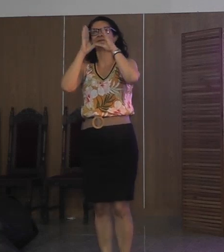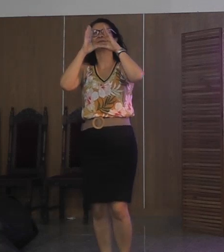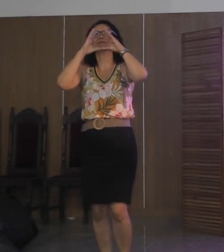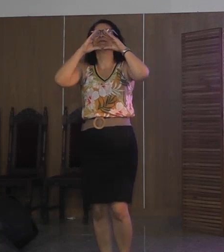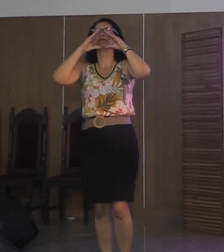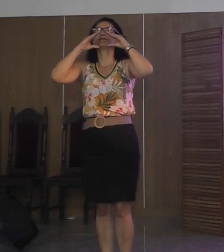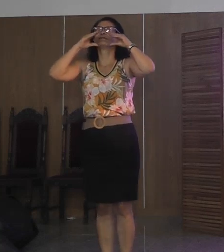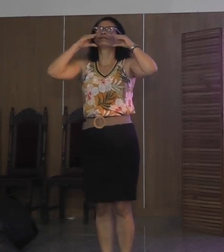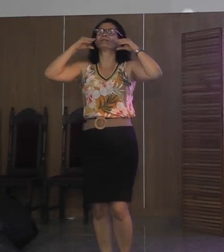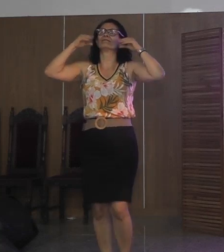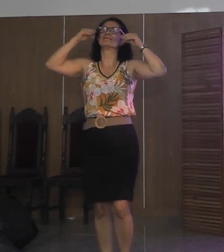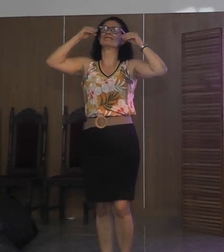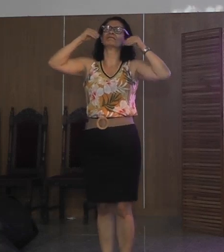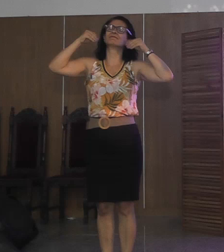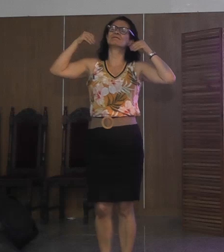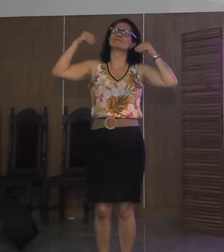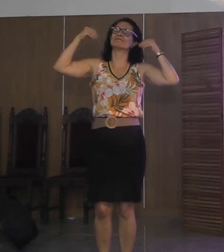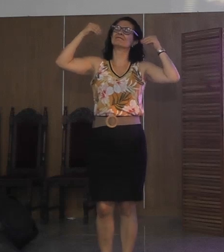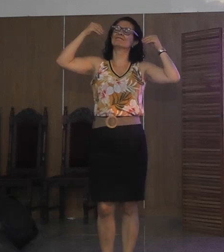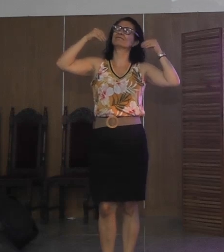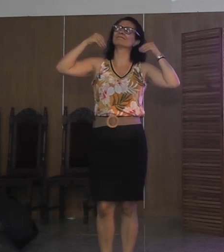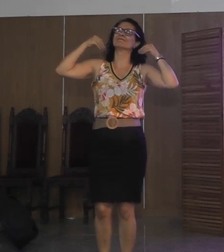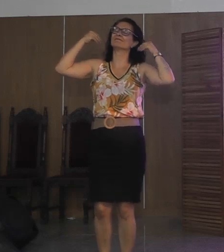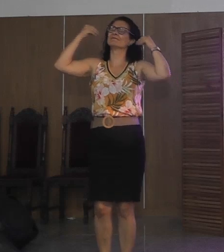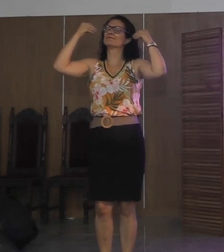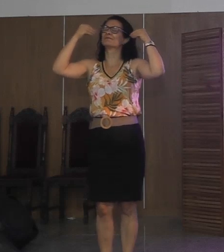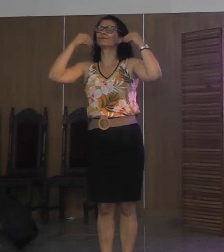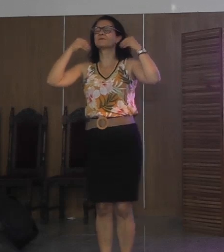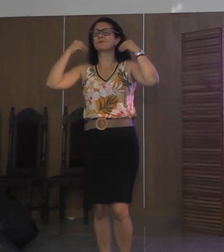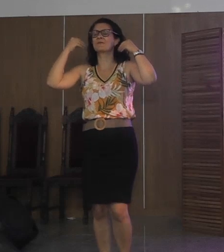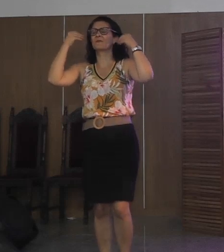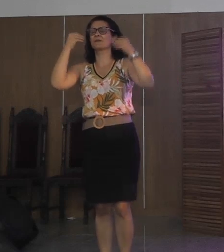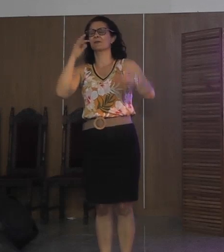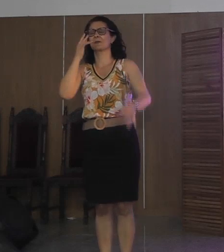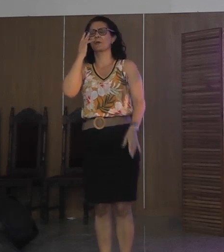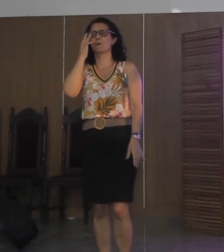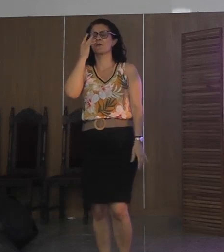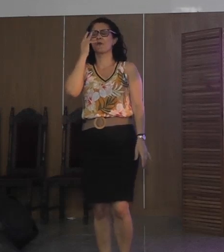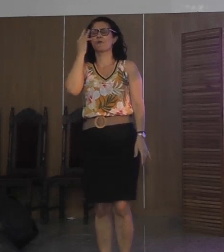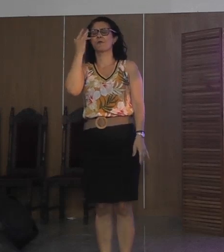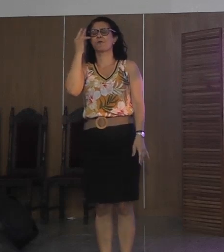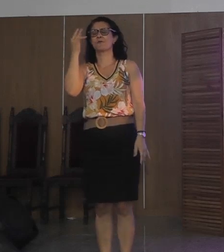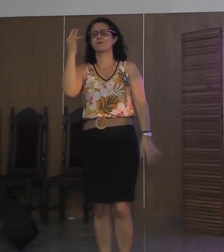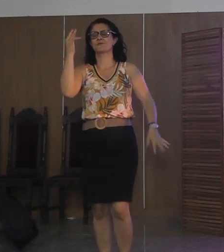Deus. Assim como o fogo